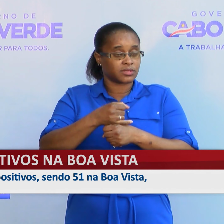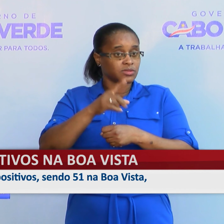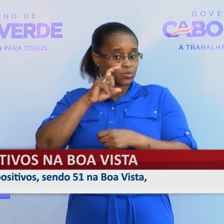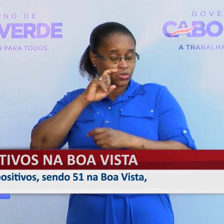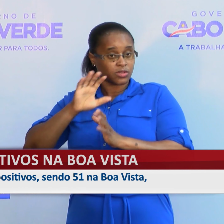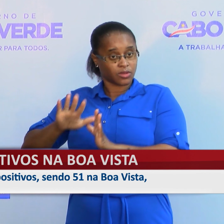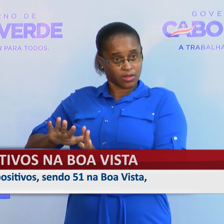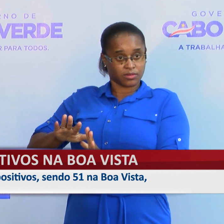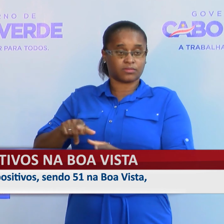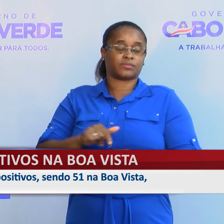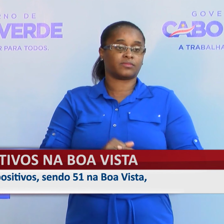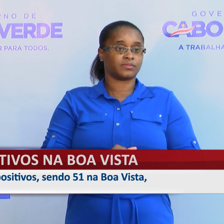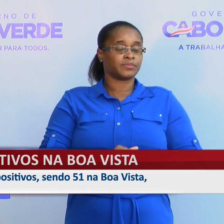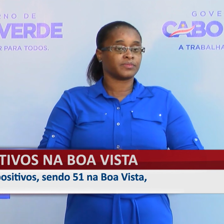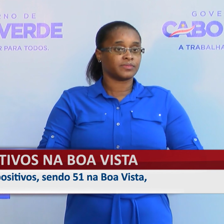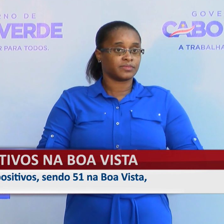isolamento.